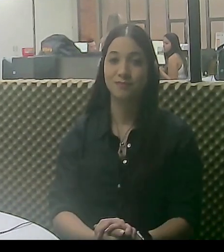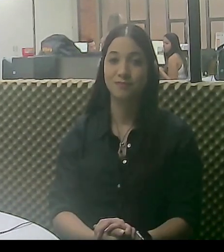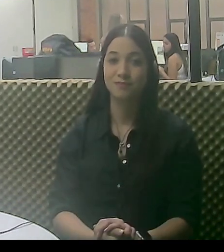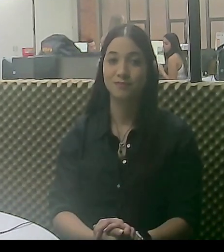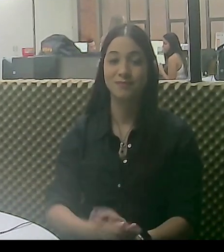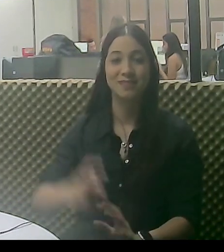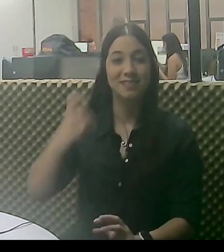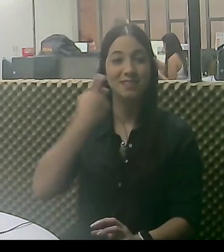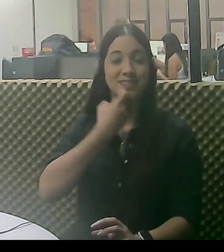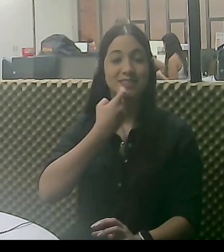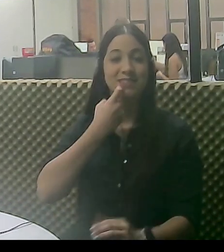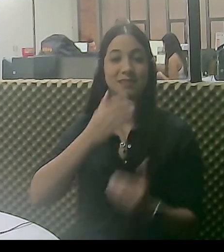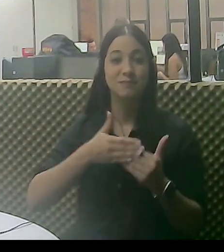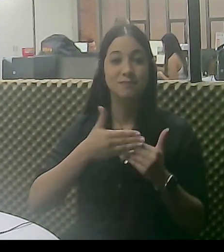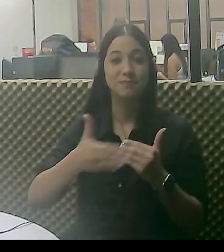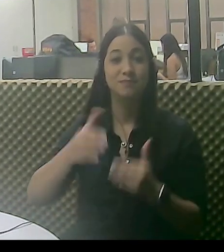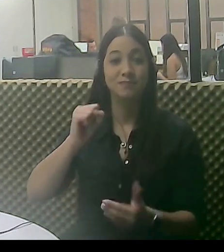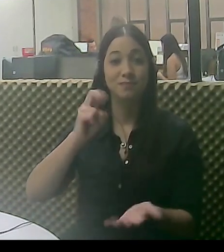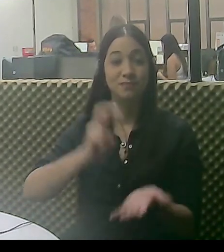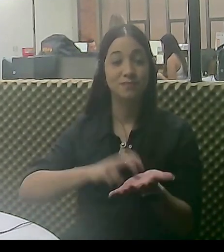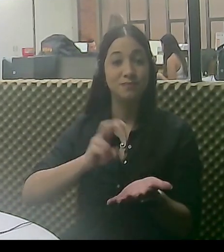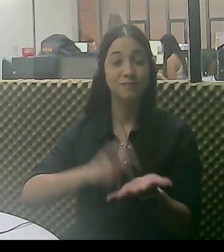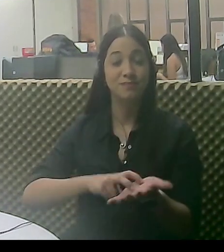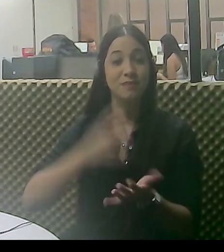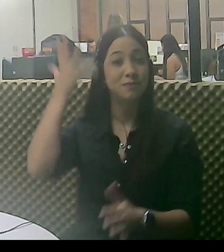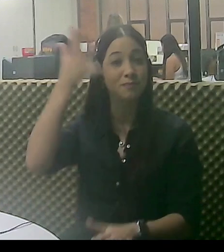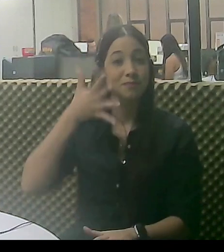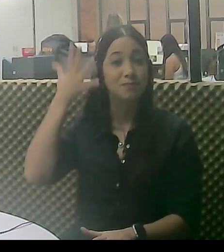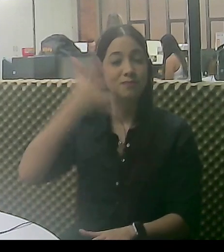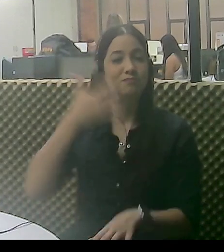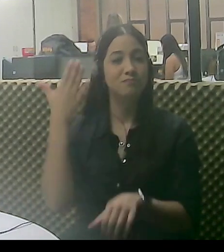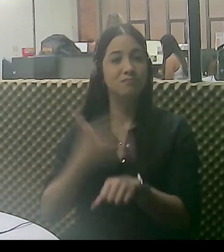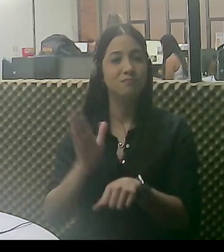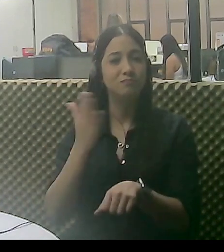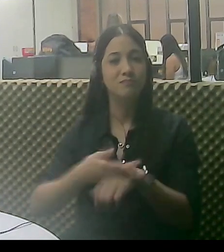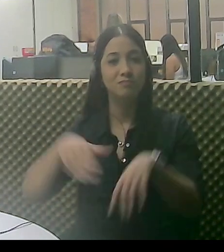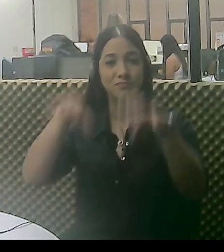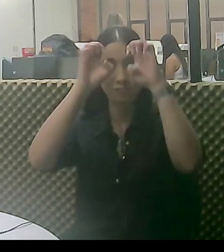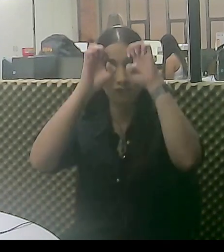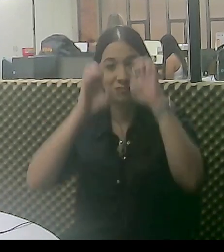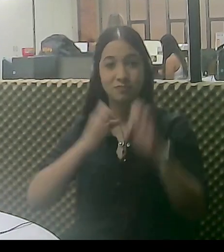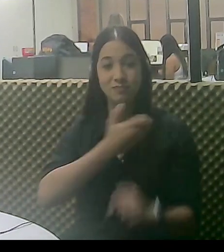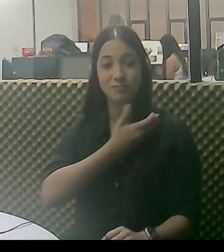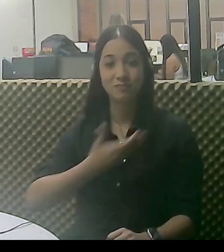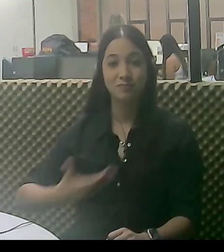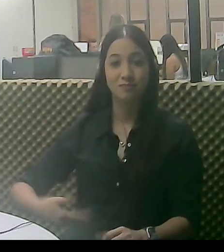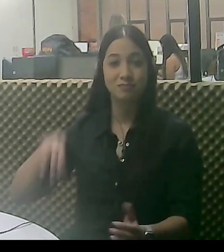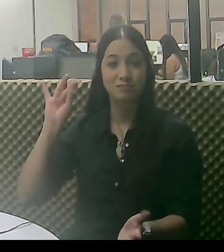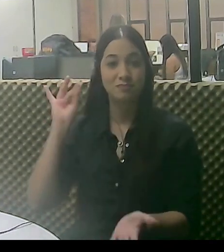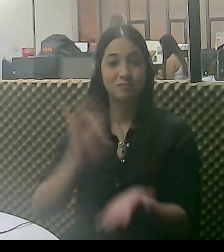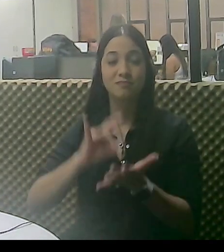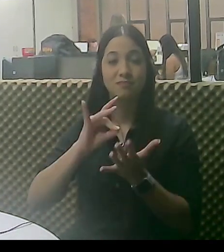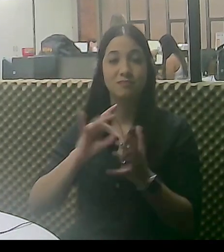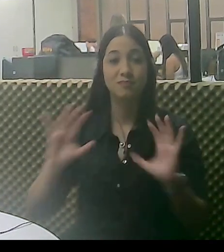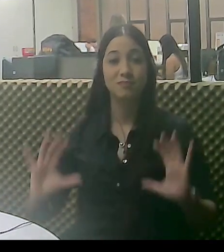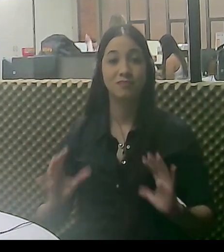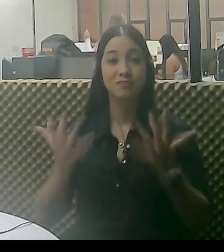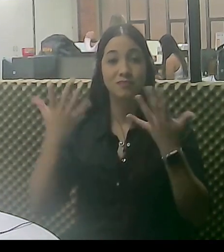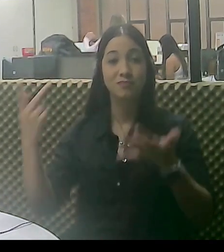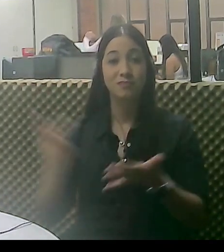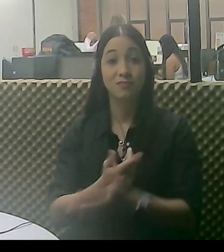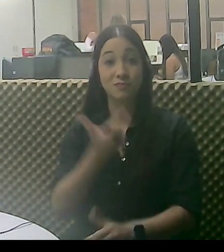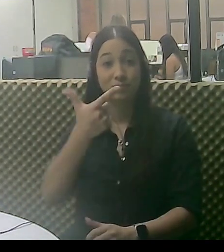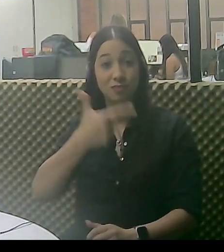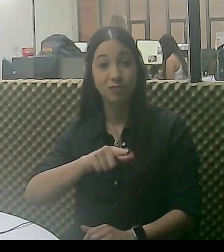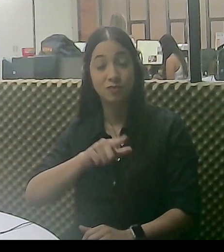Nesta sexta-feira, a partir das 8 da manhã, a palestra Capacitação Ética e Governança na Prática será promovida